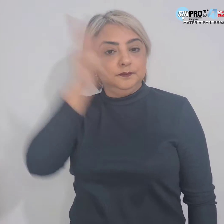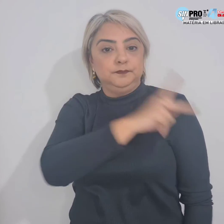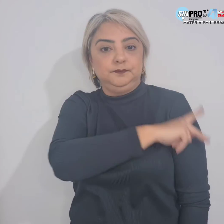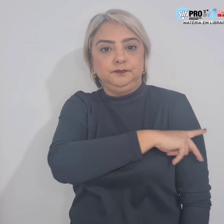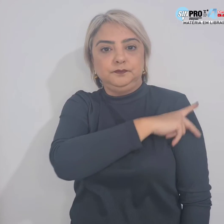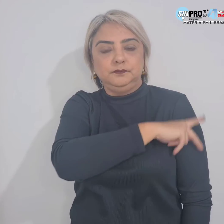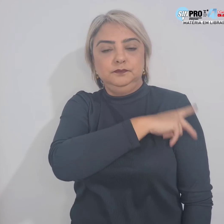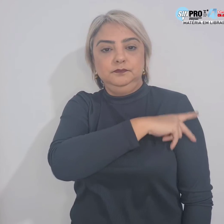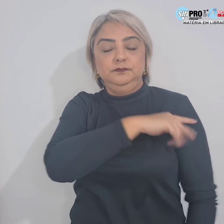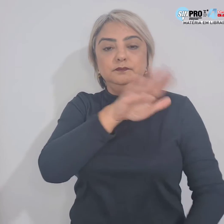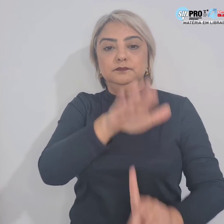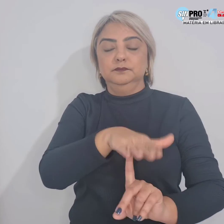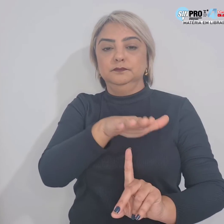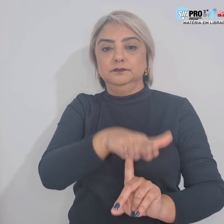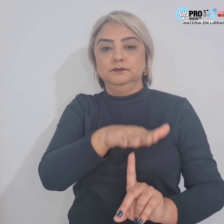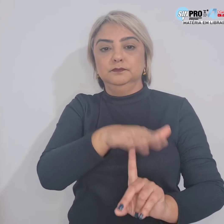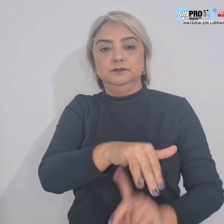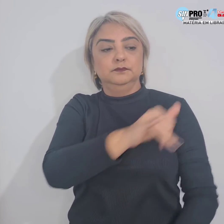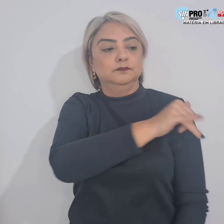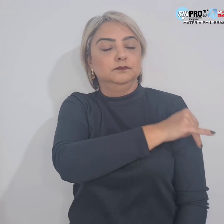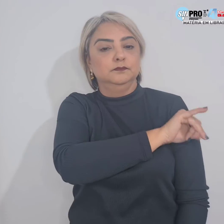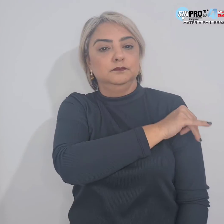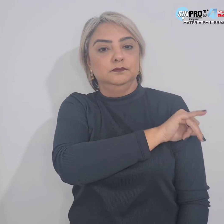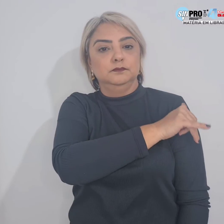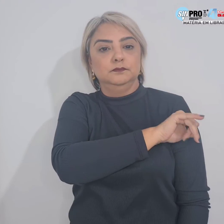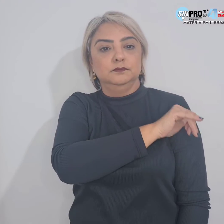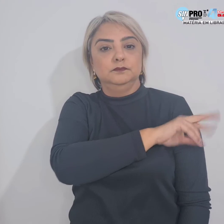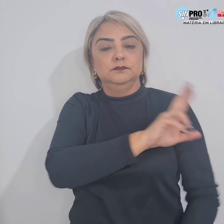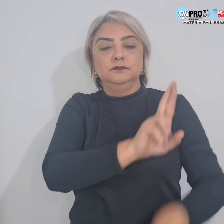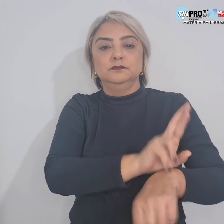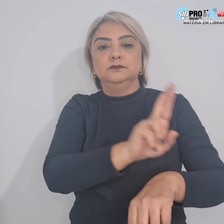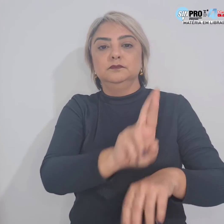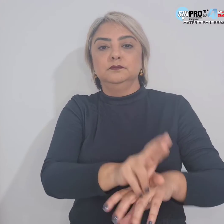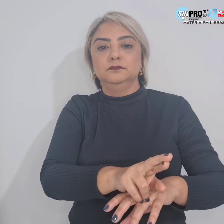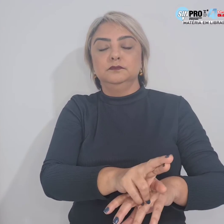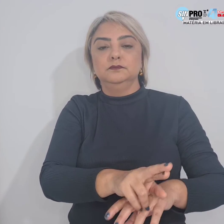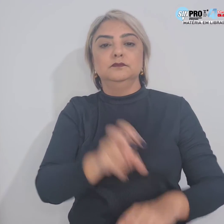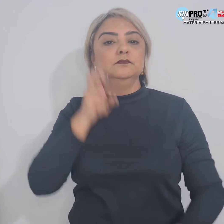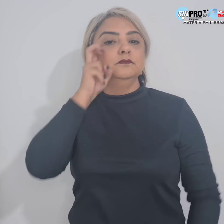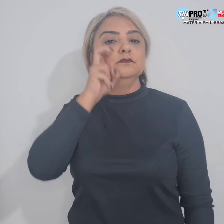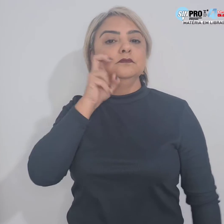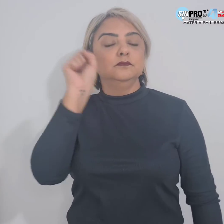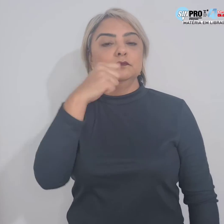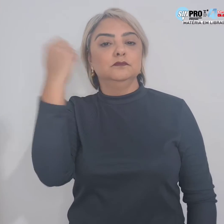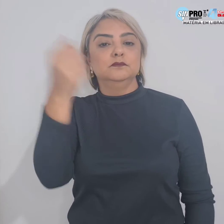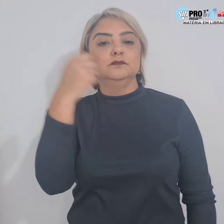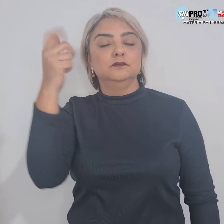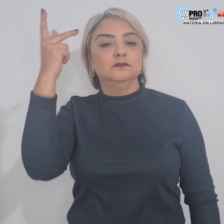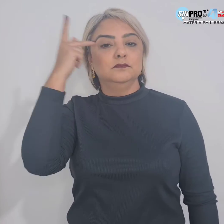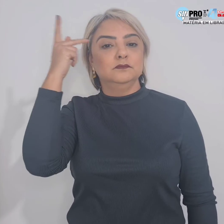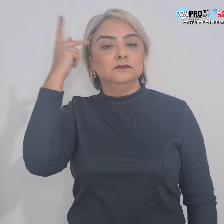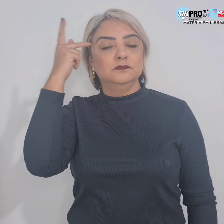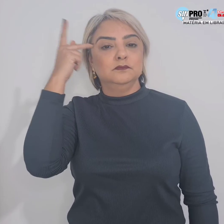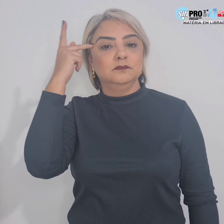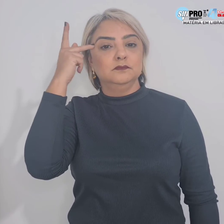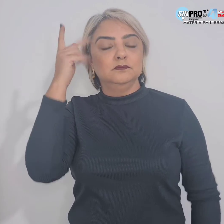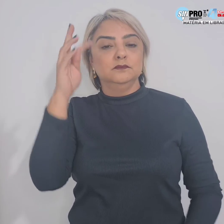Piauí, Paraná, Rio de Janeiro, Rondônia, Rio Grande do Sul, São Paulo e